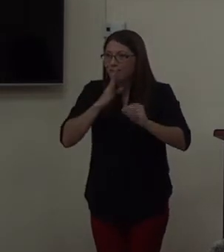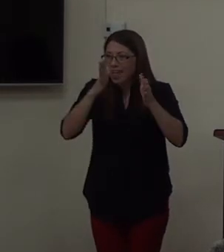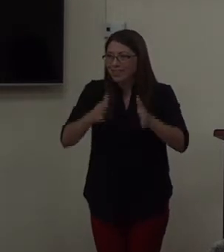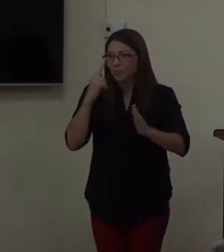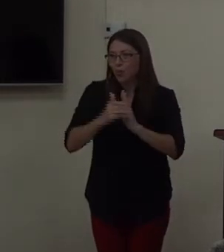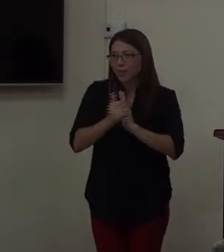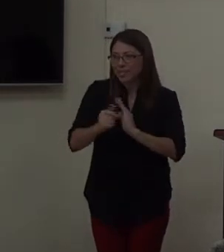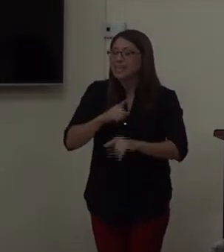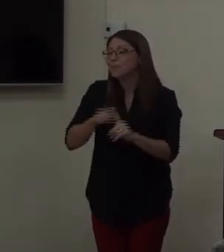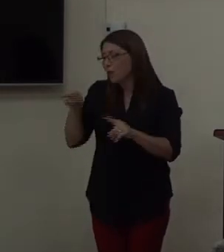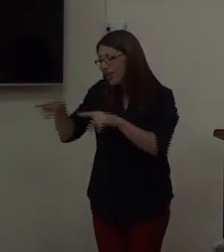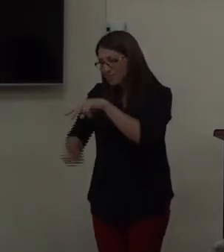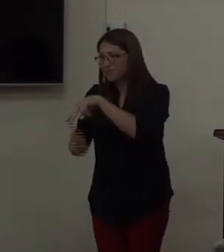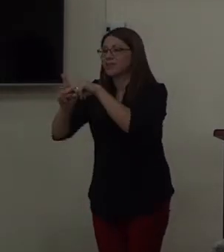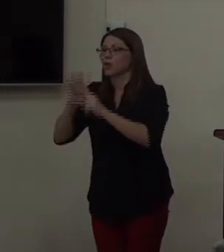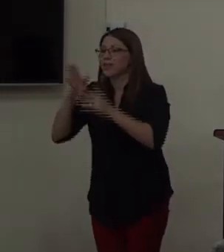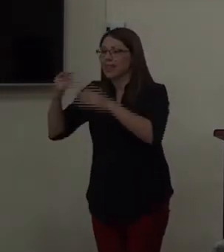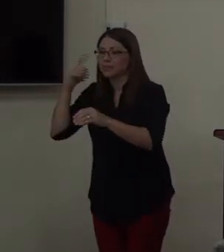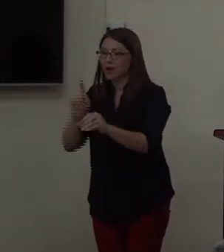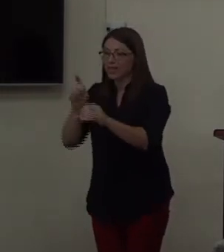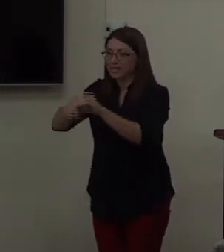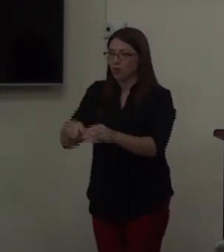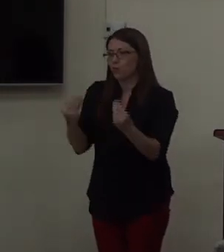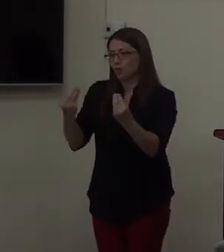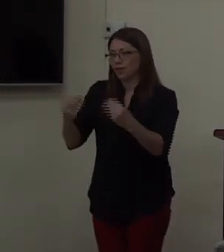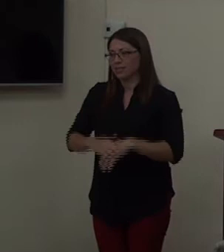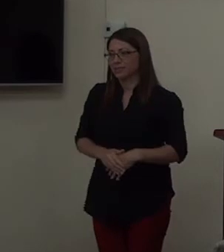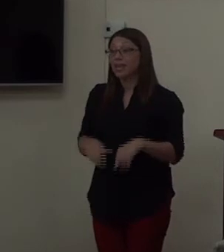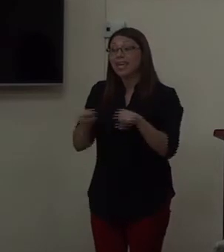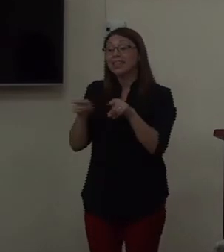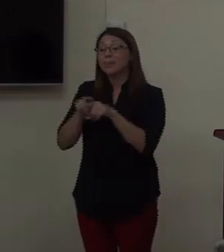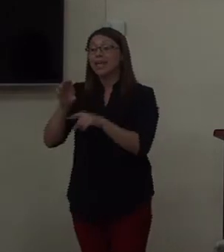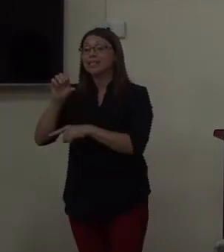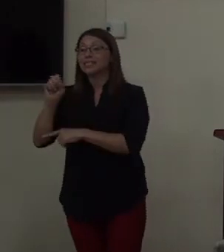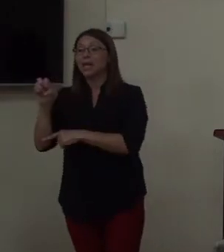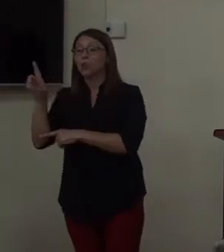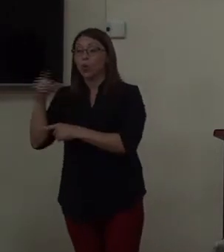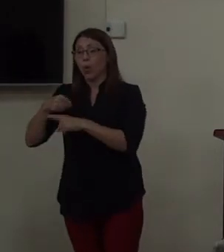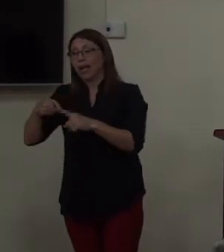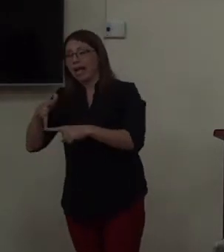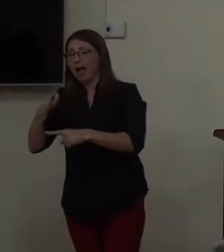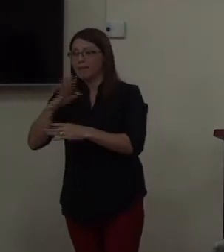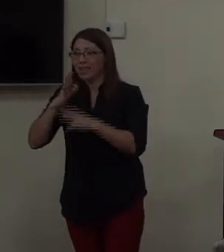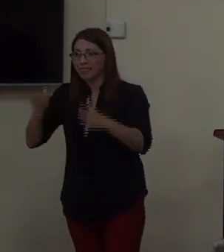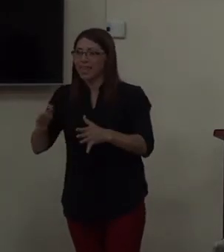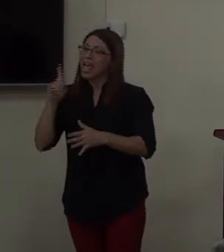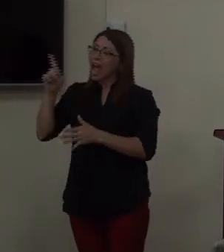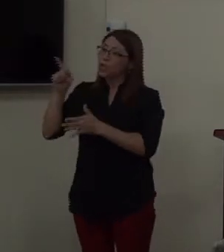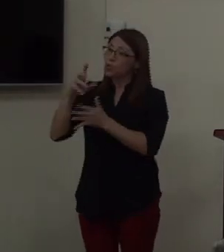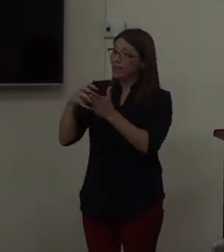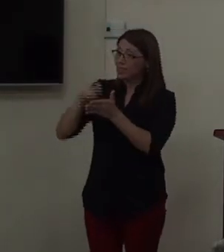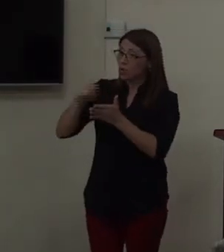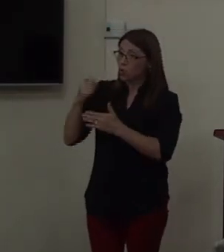afiliación. Montones. Y luego lo que mencionabas, el pseudohablante, ¿verdad? Que hay un artículo muy lindo de Mike Campbell,